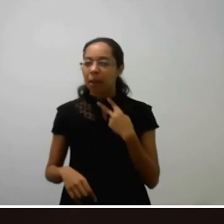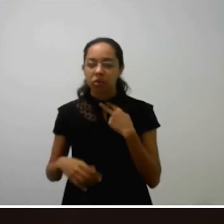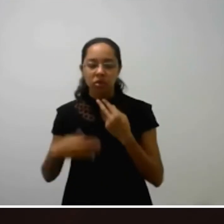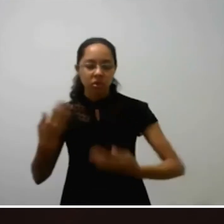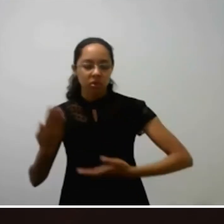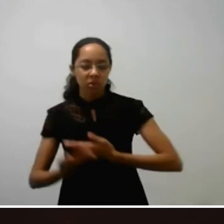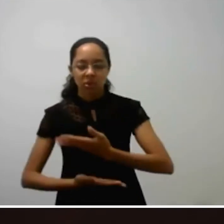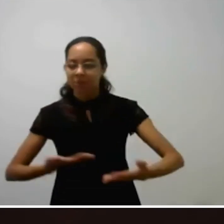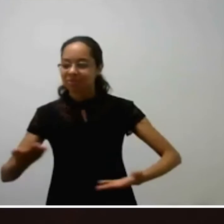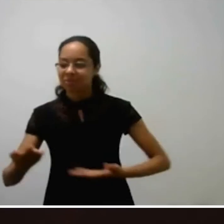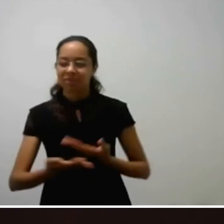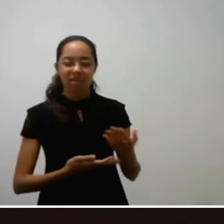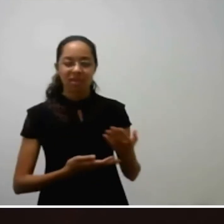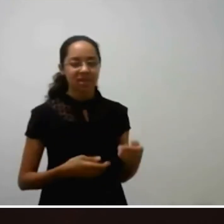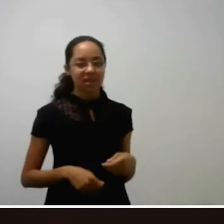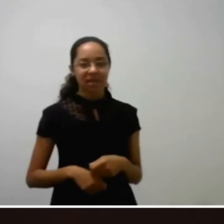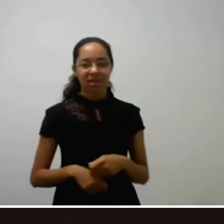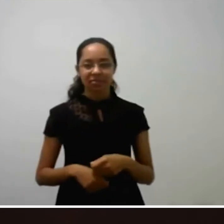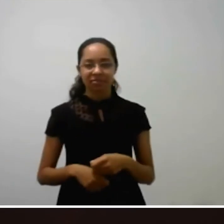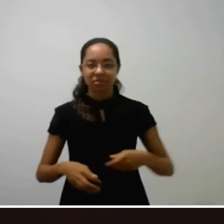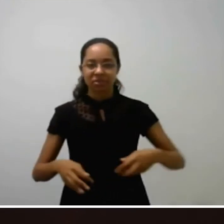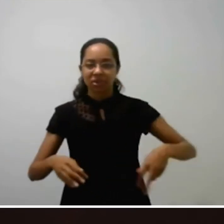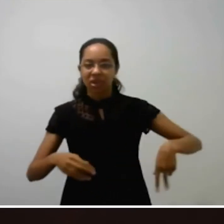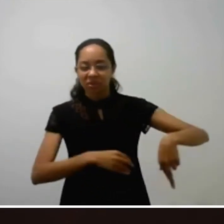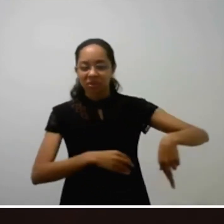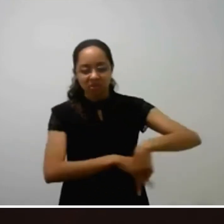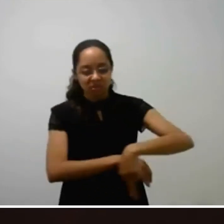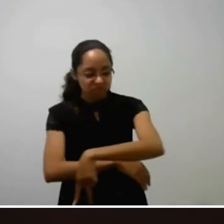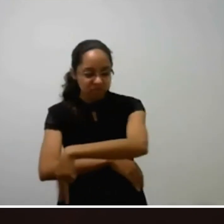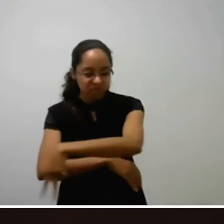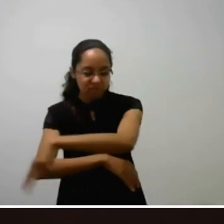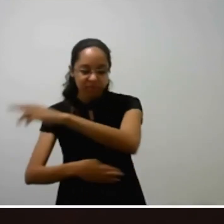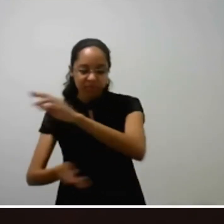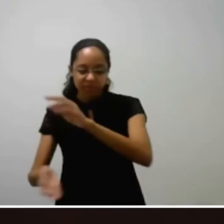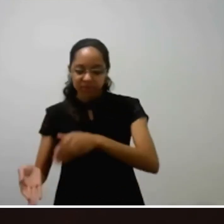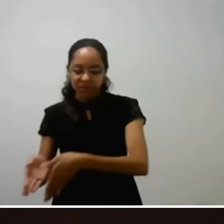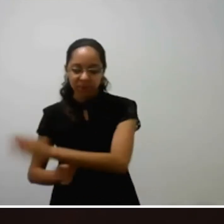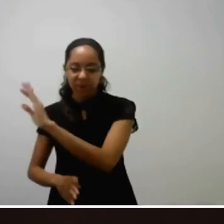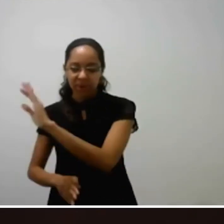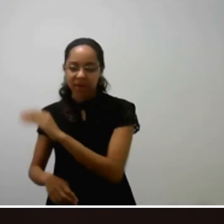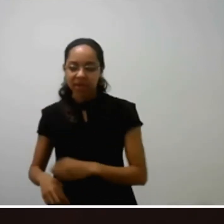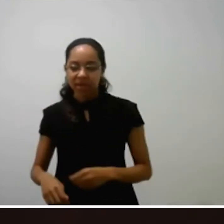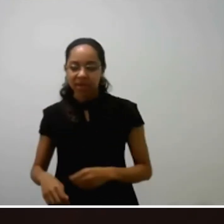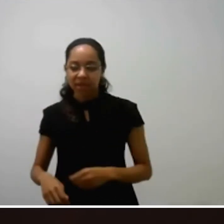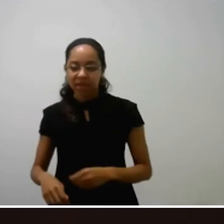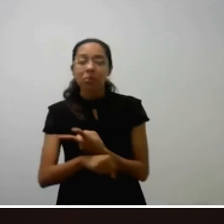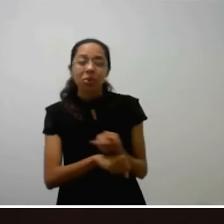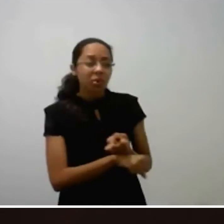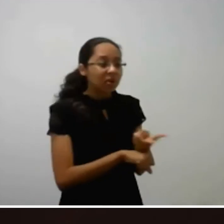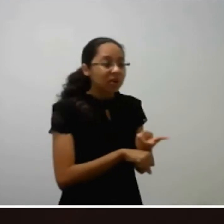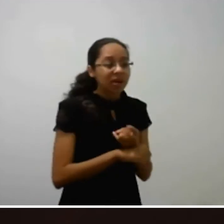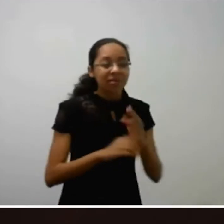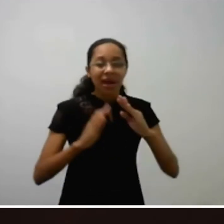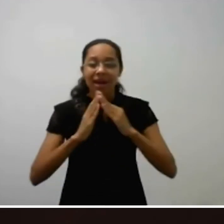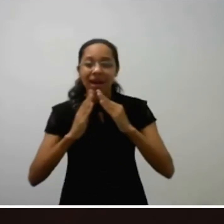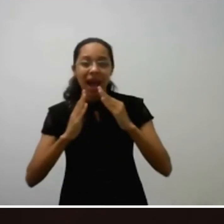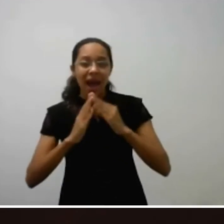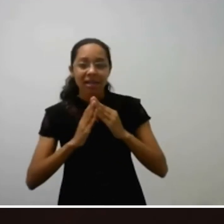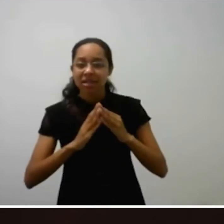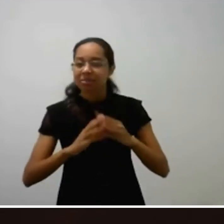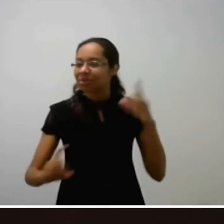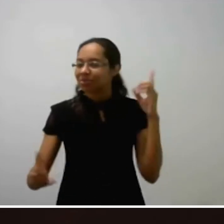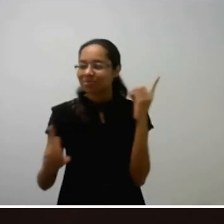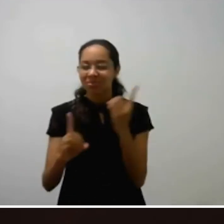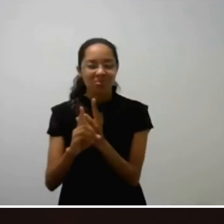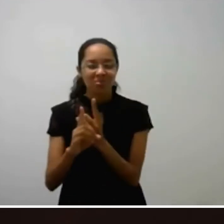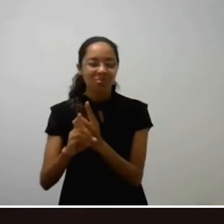tornou andarilho pelo resto da sua vida. Depois de buscar abrigo seguro em alguns lugares, porém não encontrando nenhum